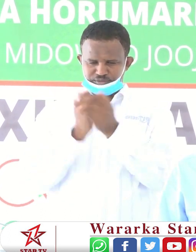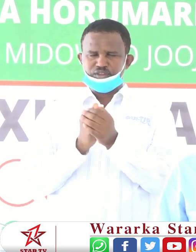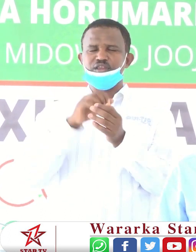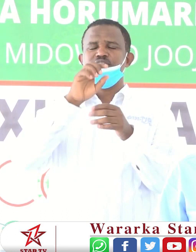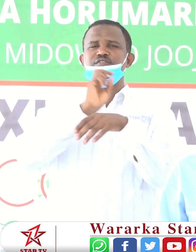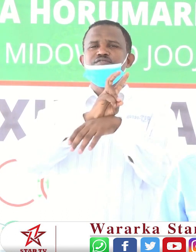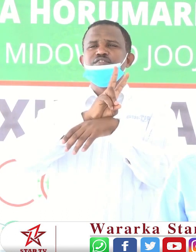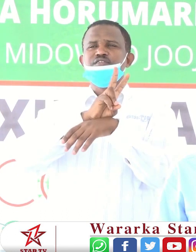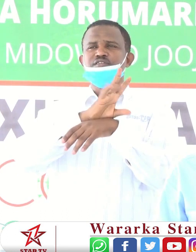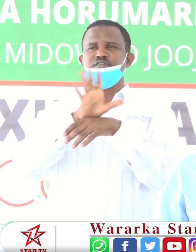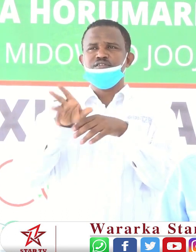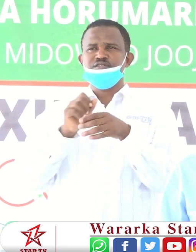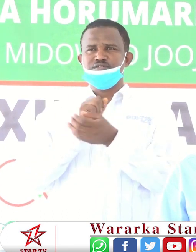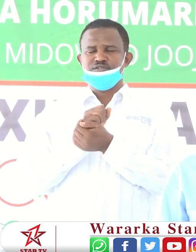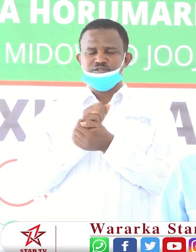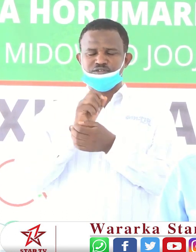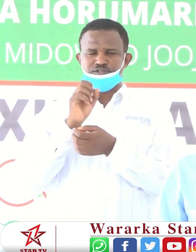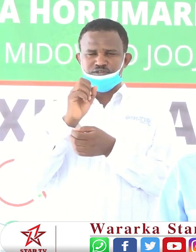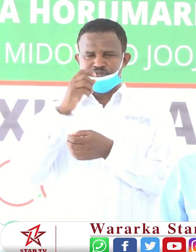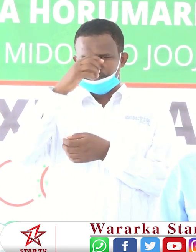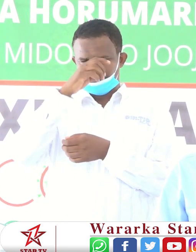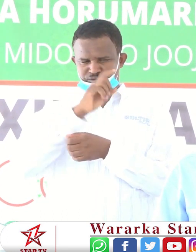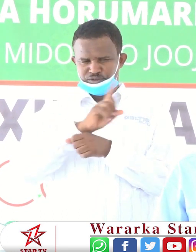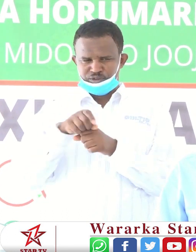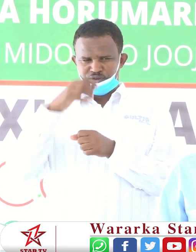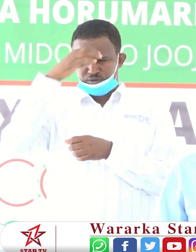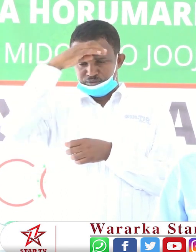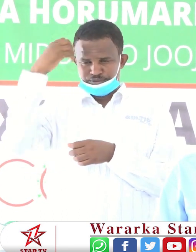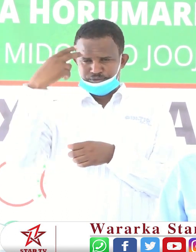uu dambeeyay la jagereeyay xumadooda